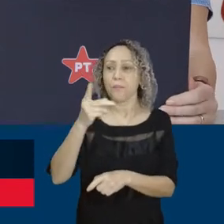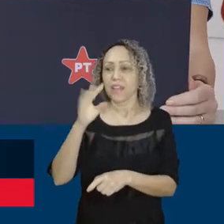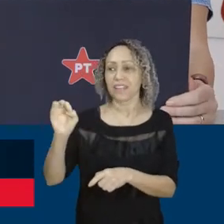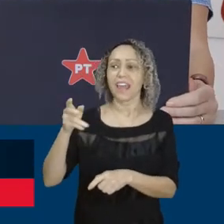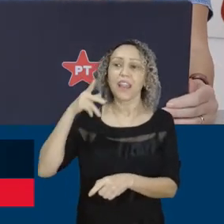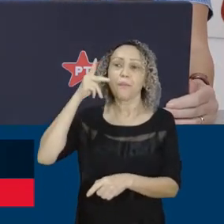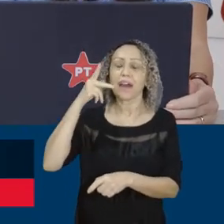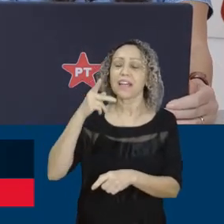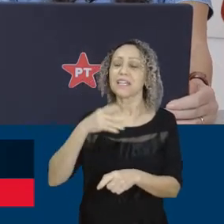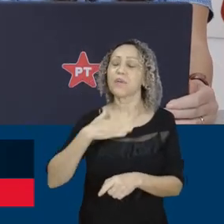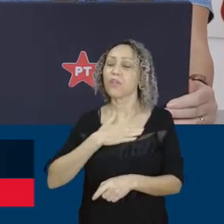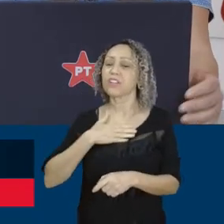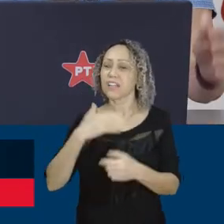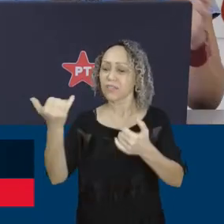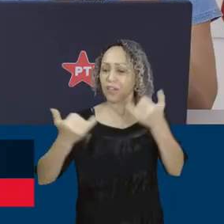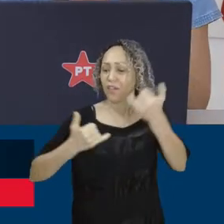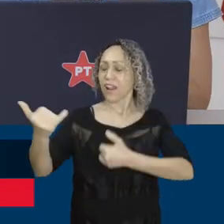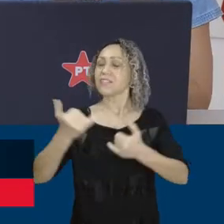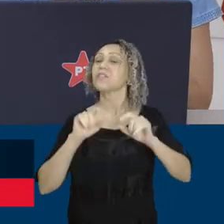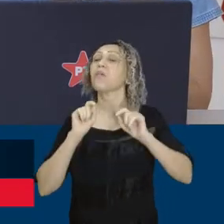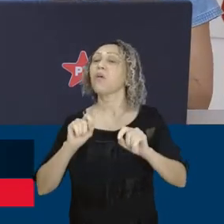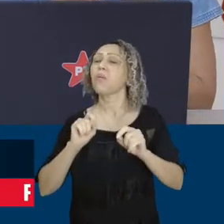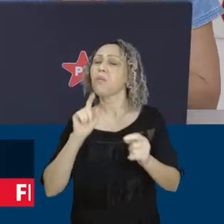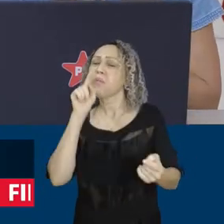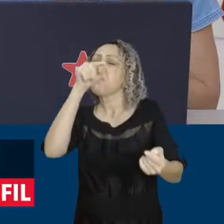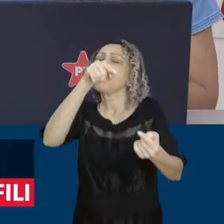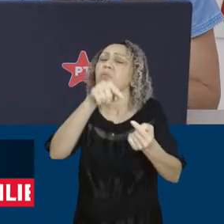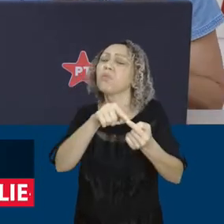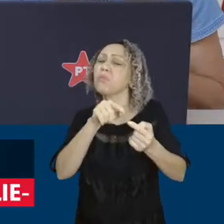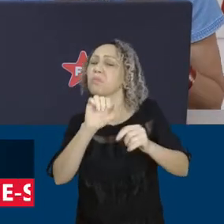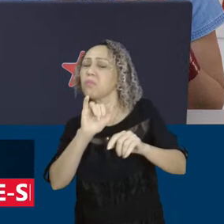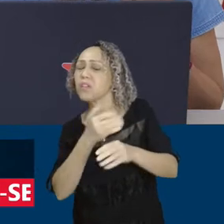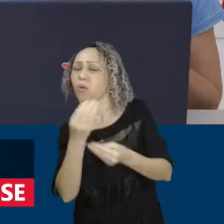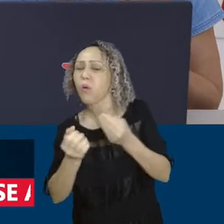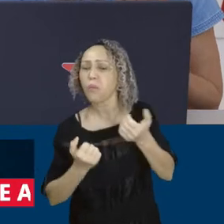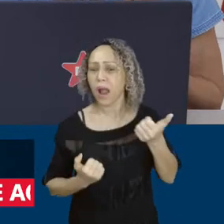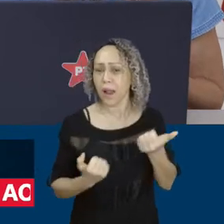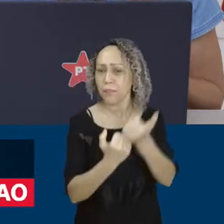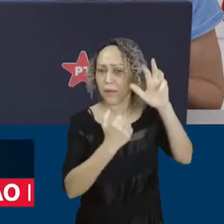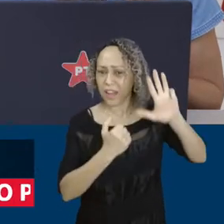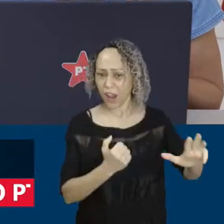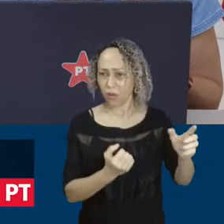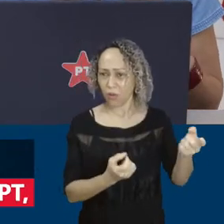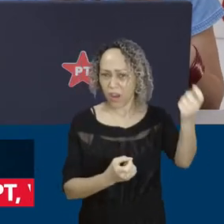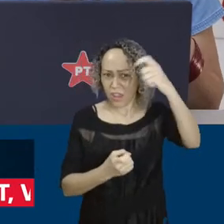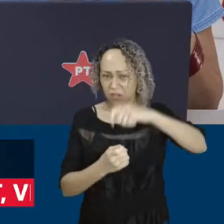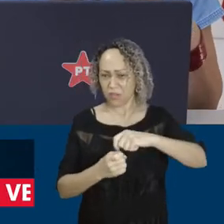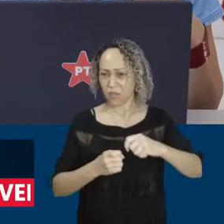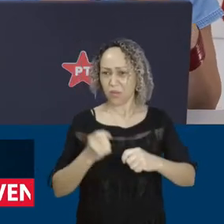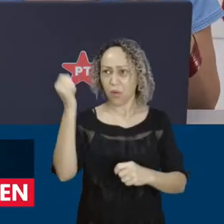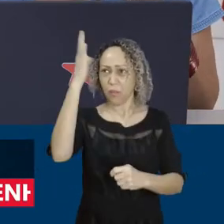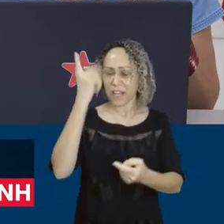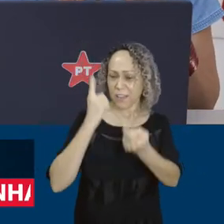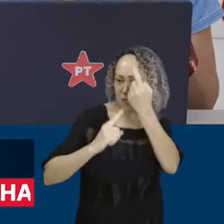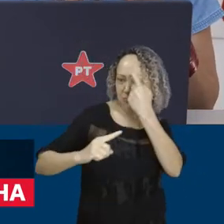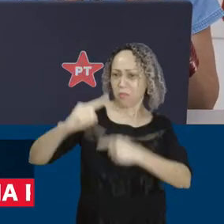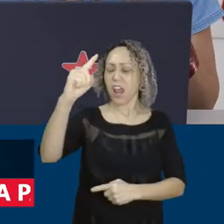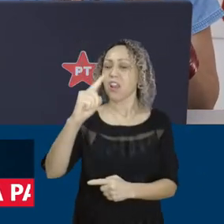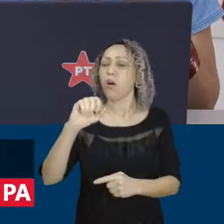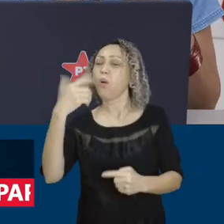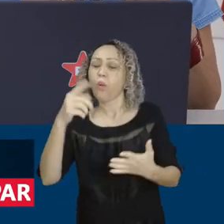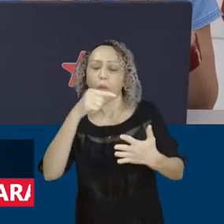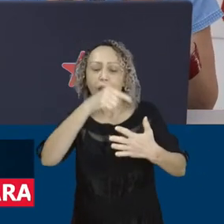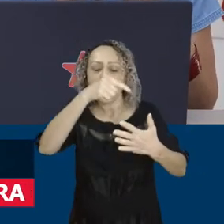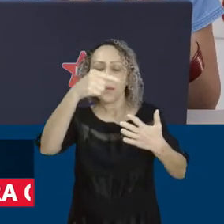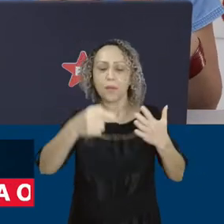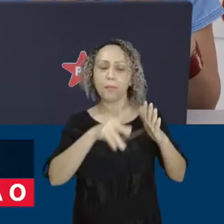para a gente agora como é que você pretende apoiar o presidente Lula na reconstrução do Brasil e quais são os projetos que você